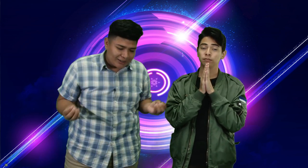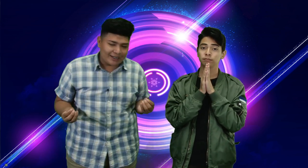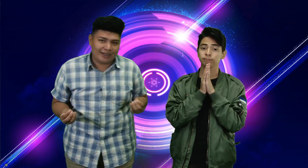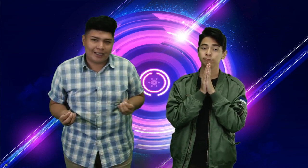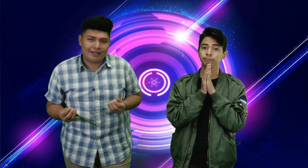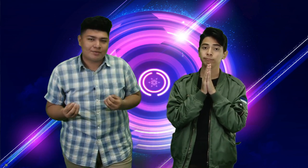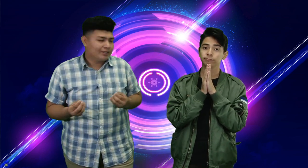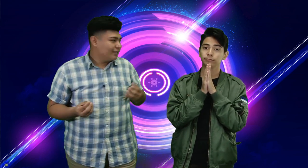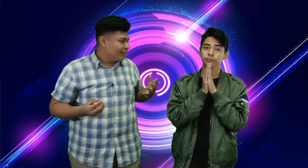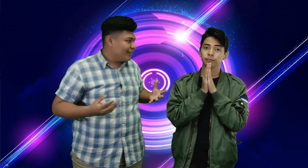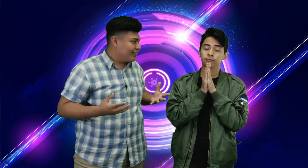realidad